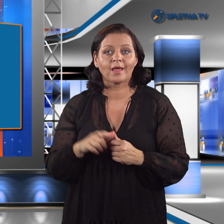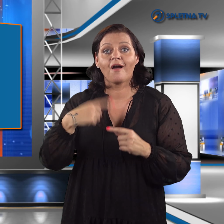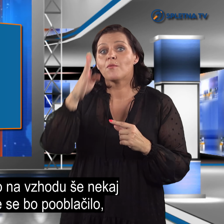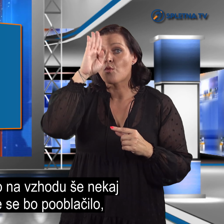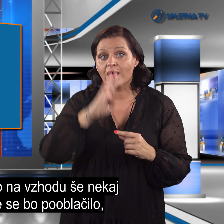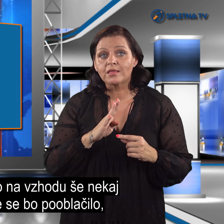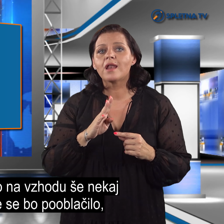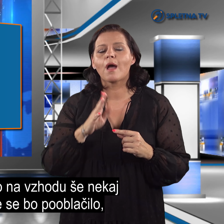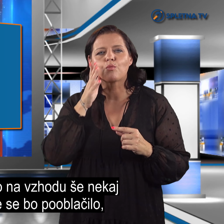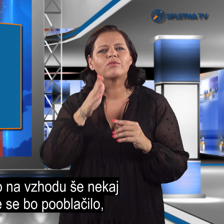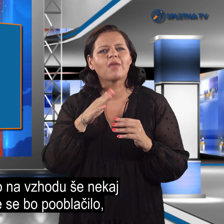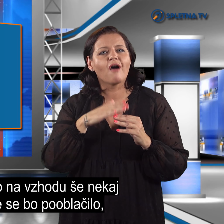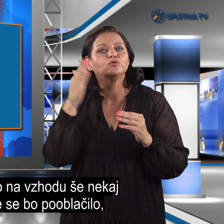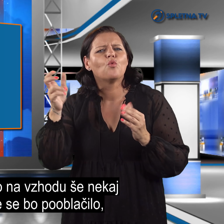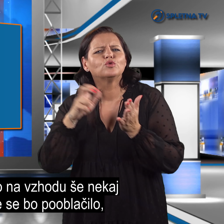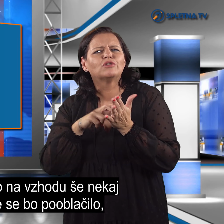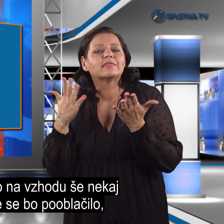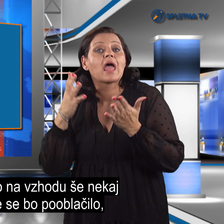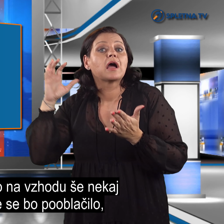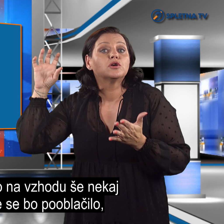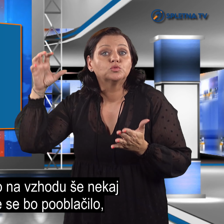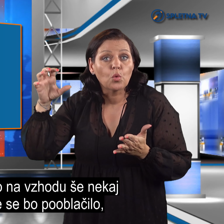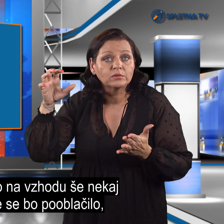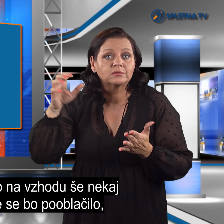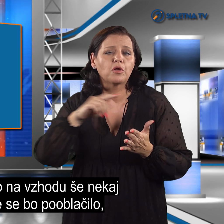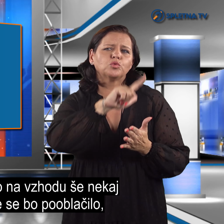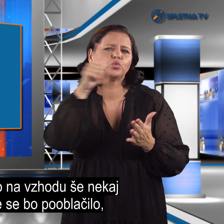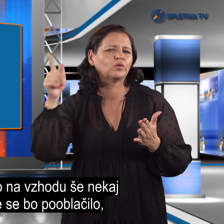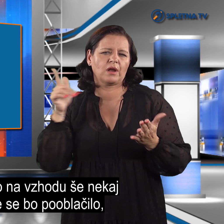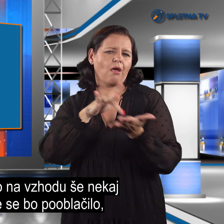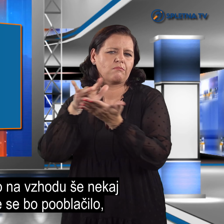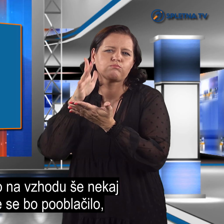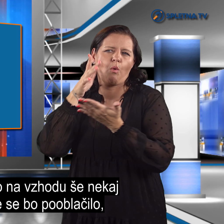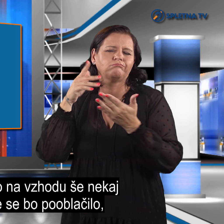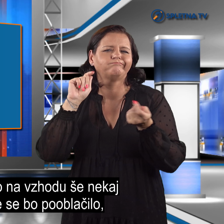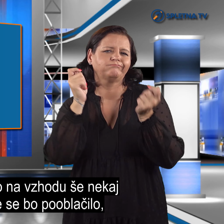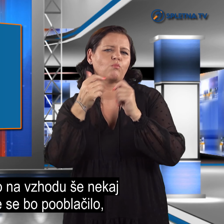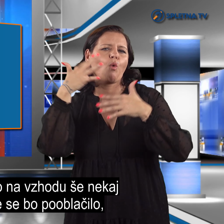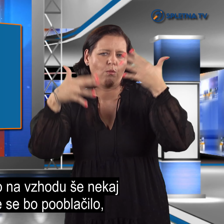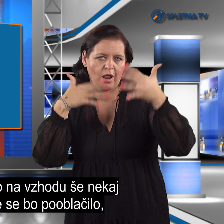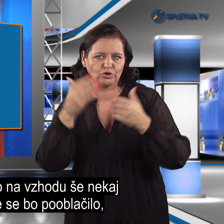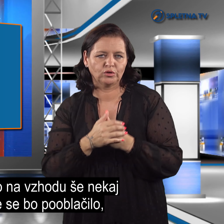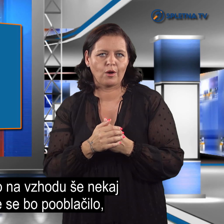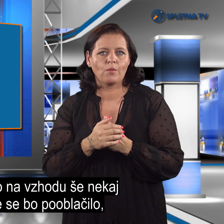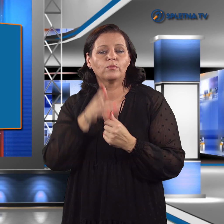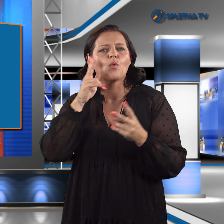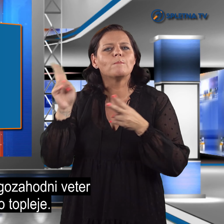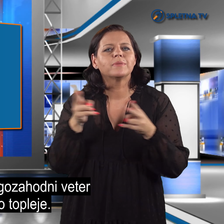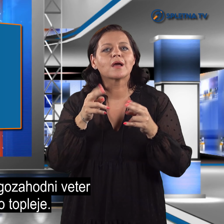V ponedeljek bo na vzhodu še nekaj sonca, drugje se bo pooblačilo, pihal bo jugozahodni veter in bo topleje.